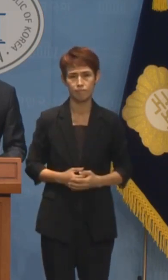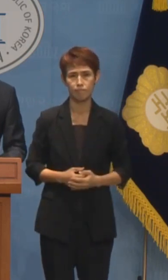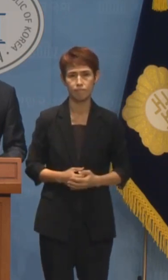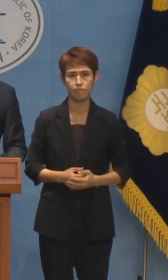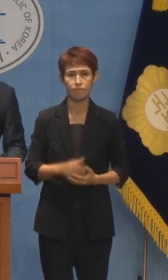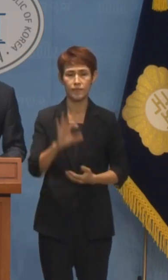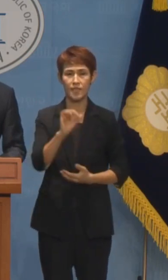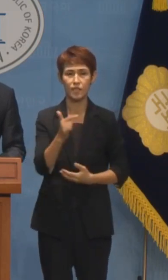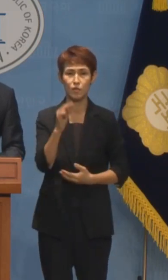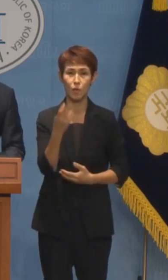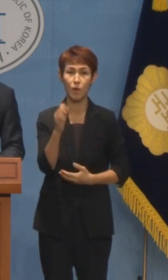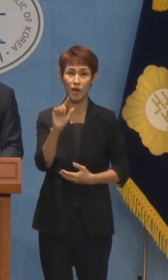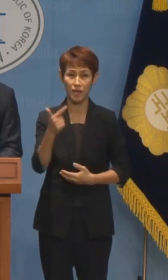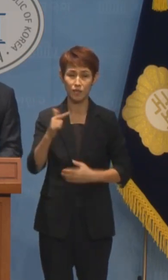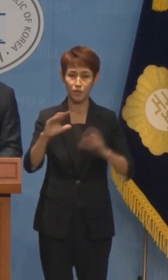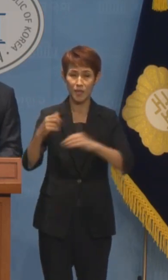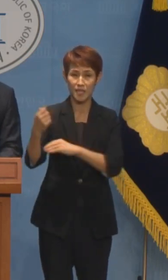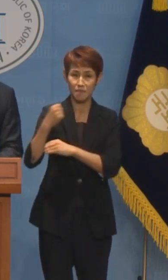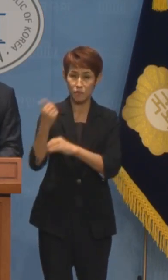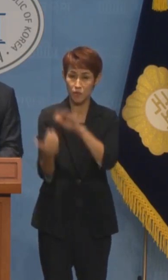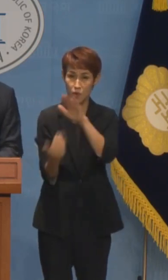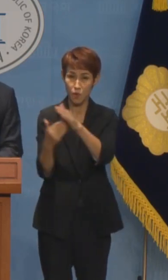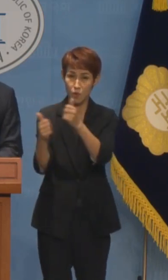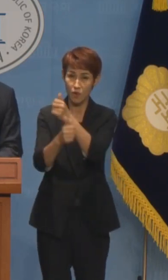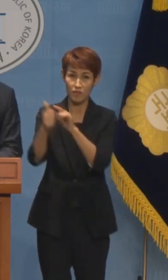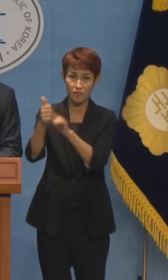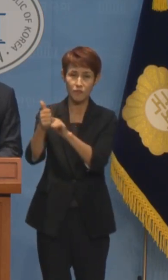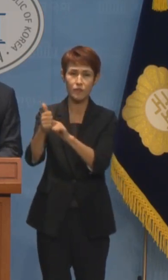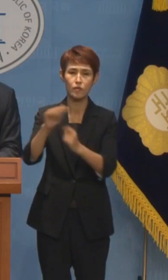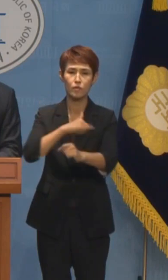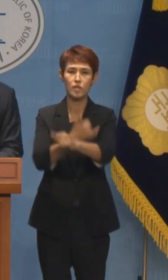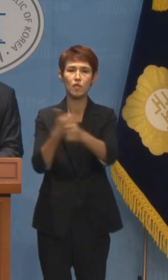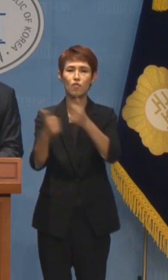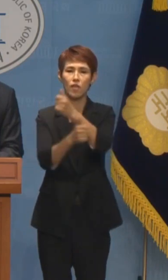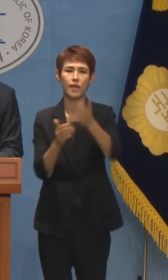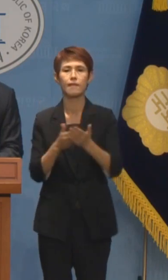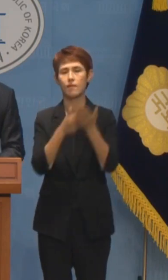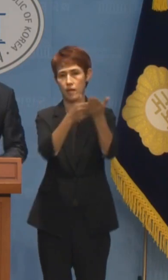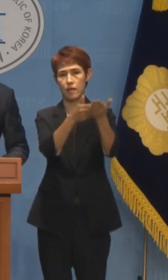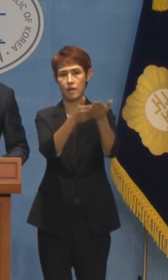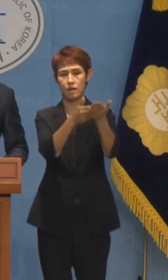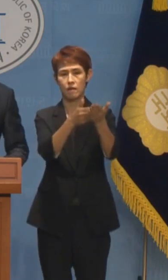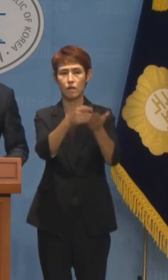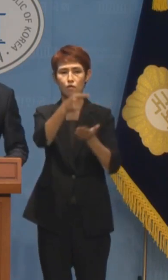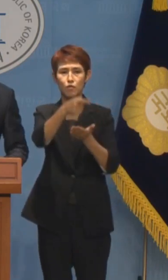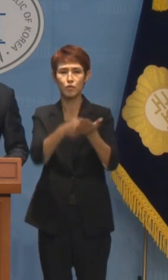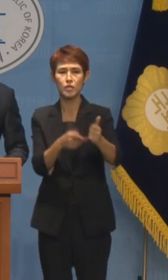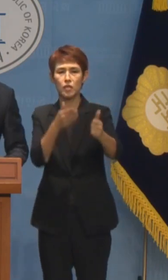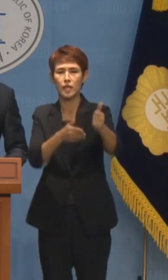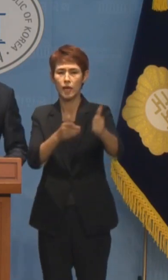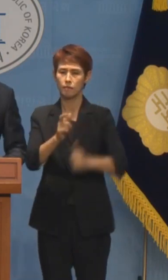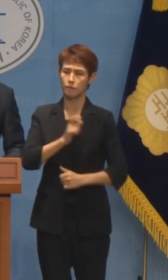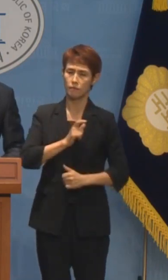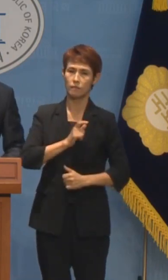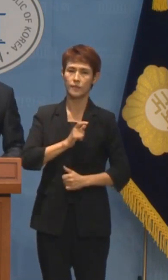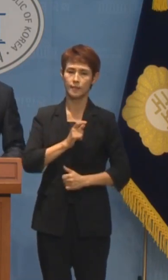인요한 국민의 임 최고위원에 대해서도 윤리위 재소 등을 통해 수술 청탁 의혹을